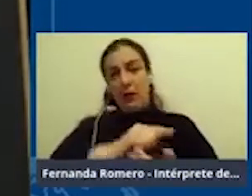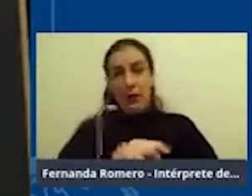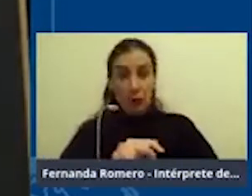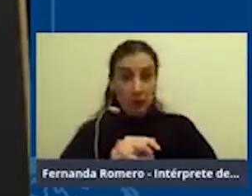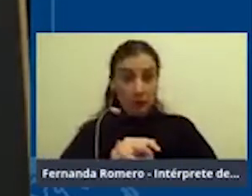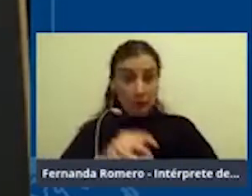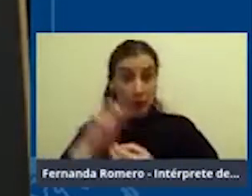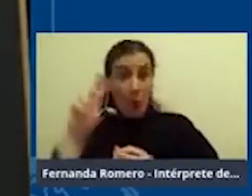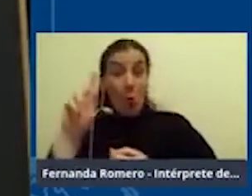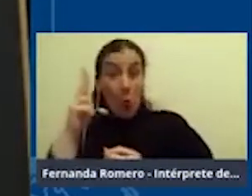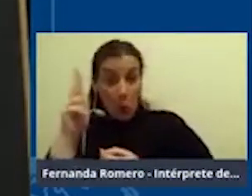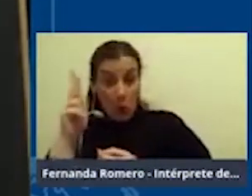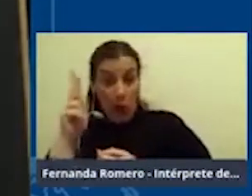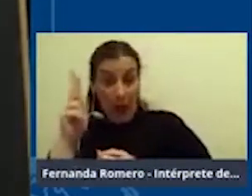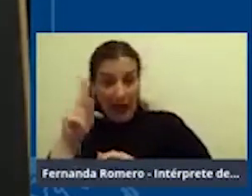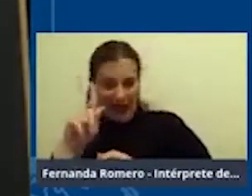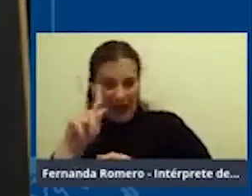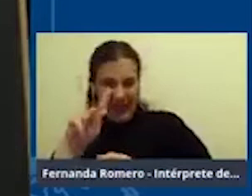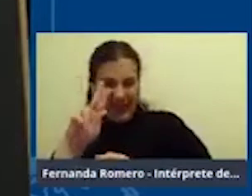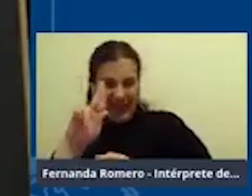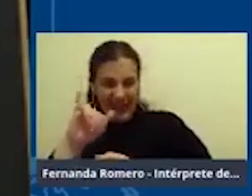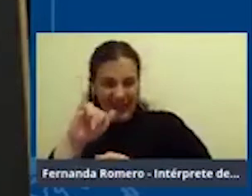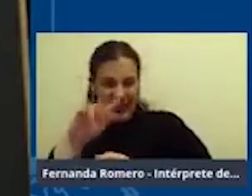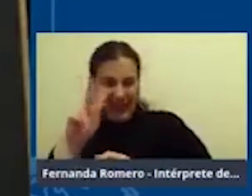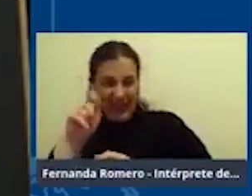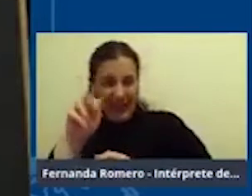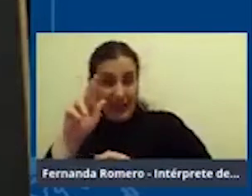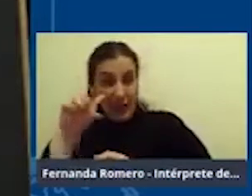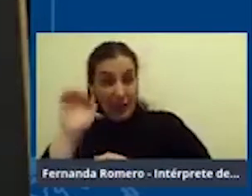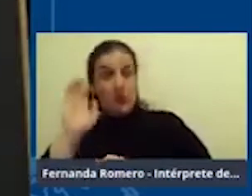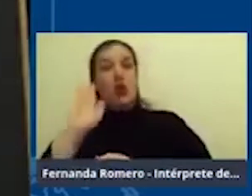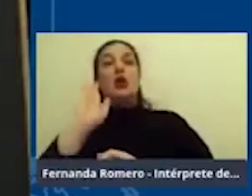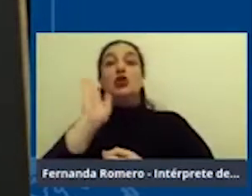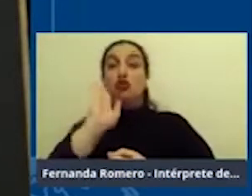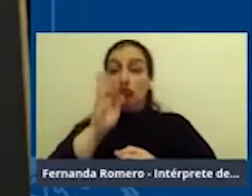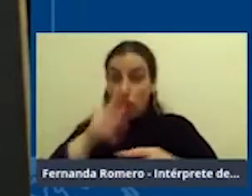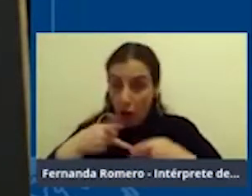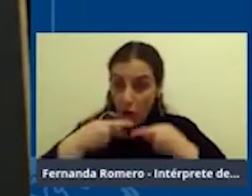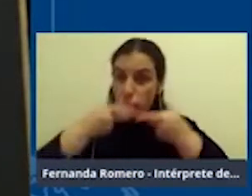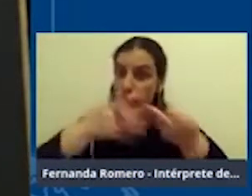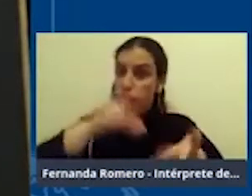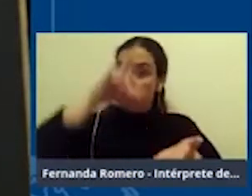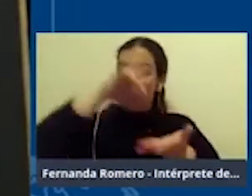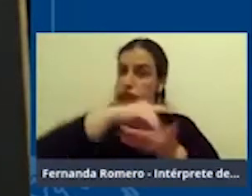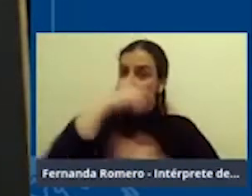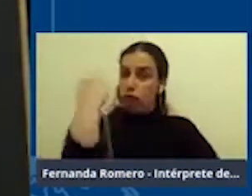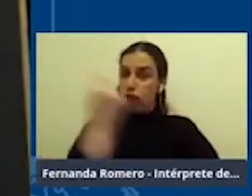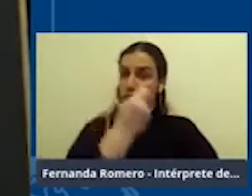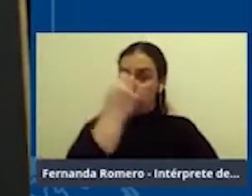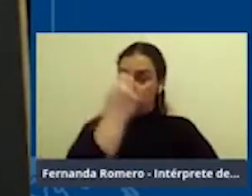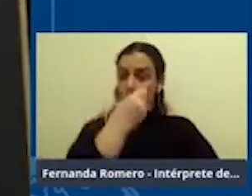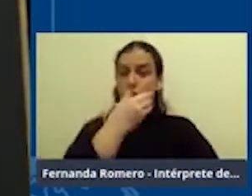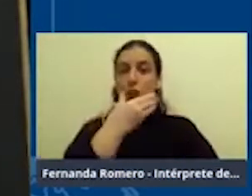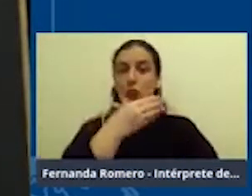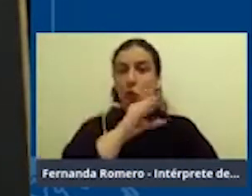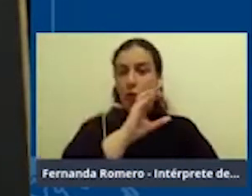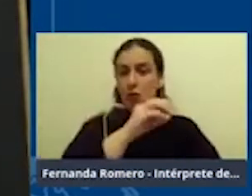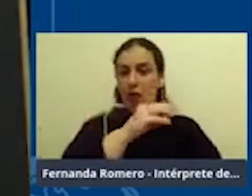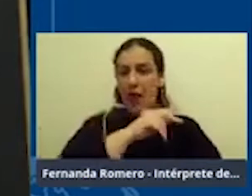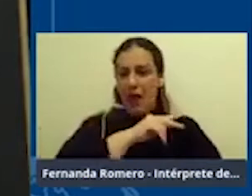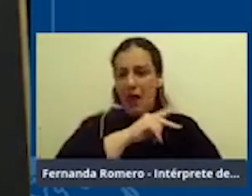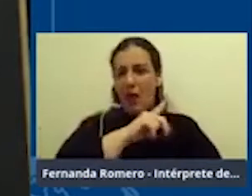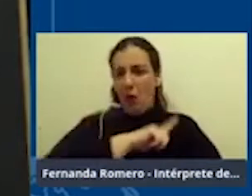Guilherme Valles, que assumiu o ano passado, já esteve em visita oficial ao Rio Grande do Sul, ao governador Eduardo Leite, e neste mês